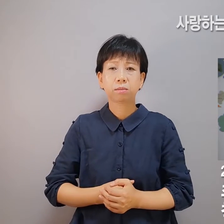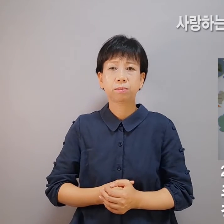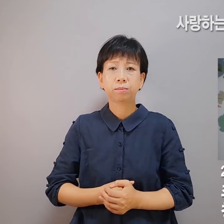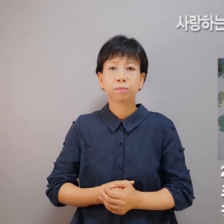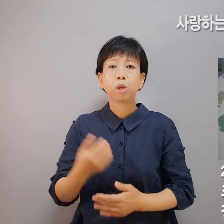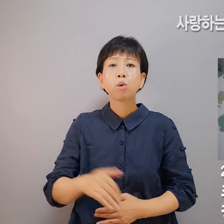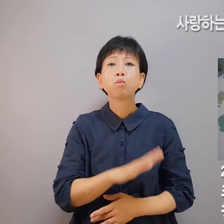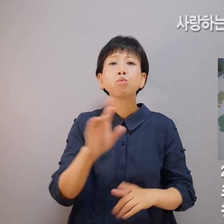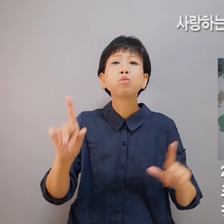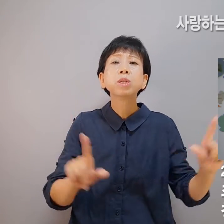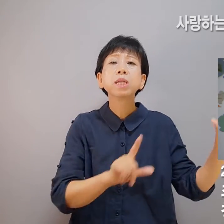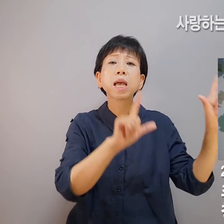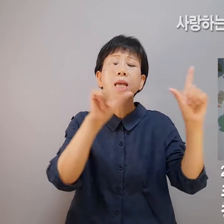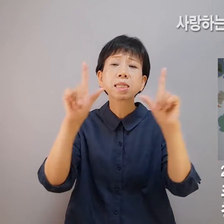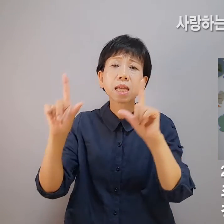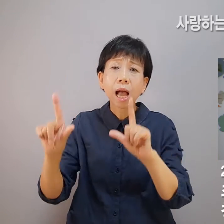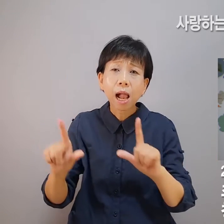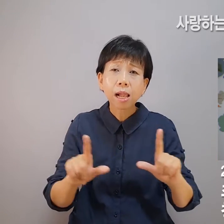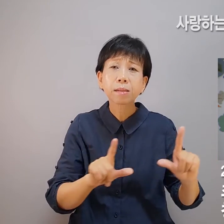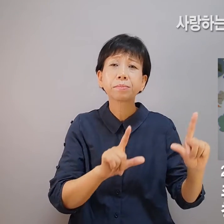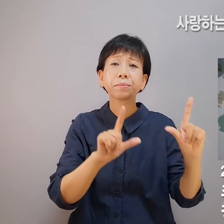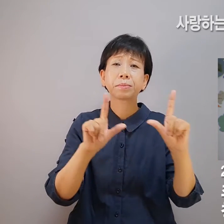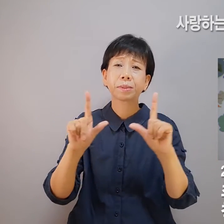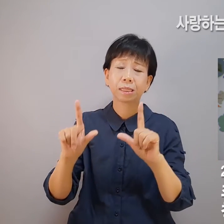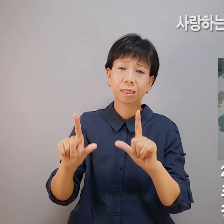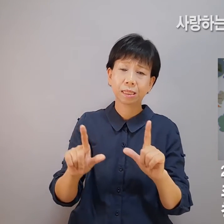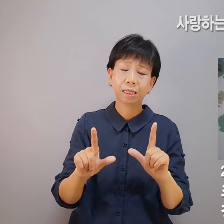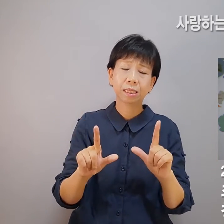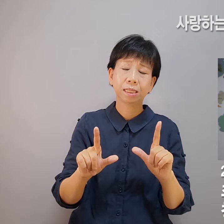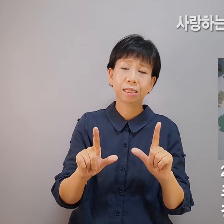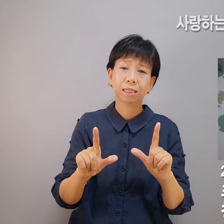우리의 삶이 여전히